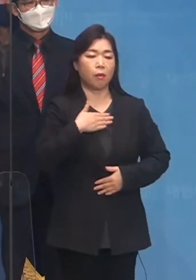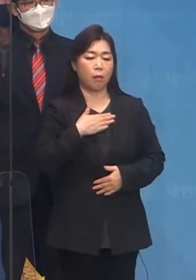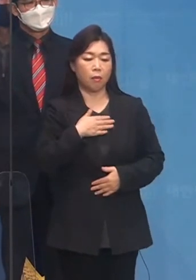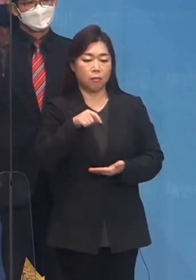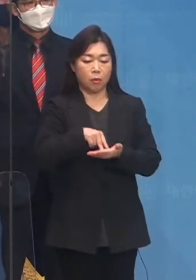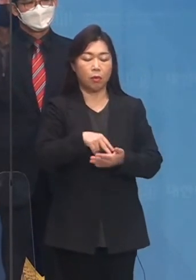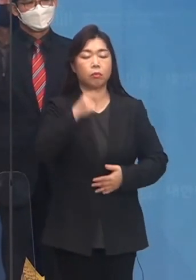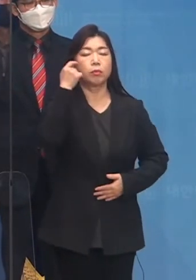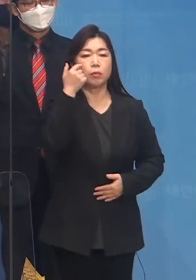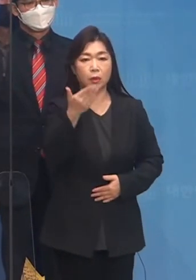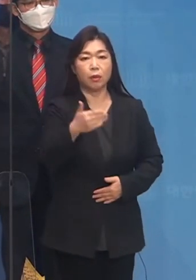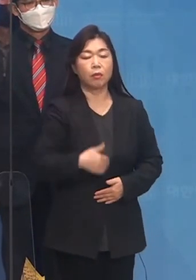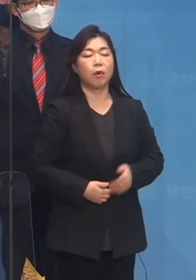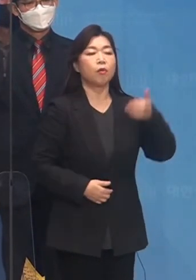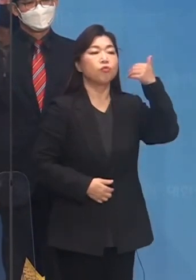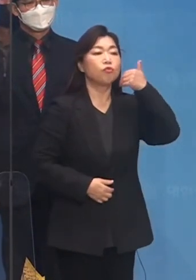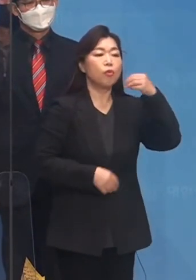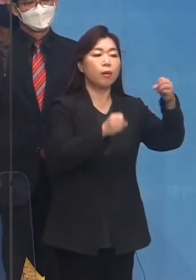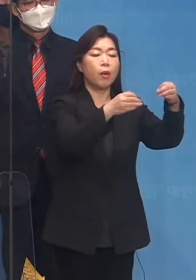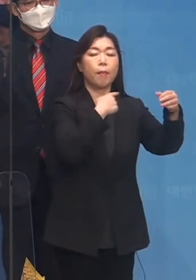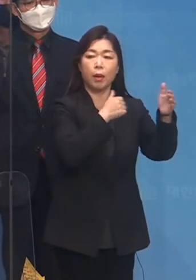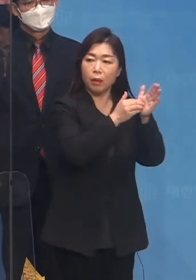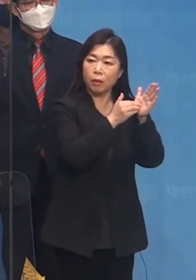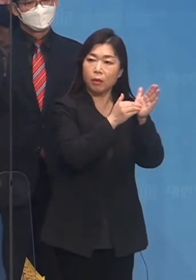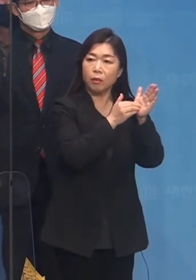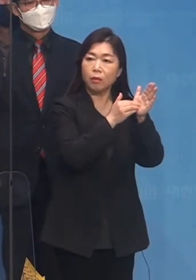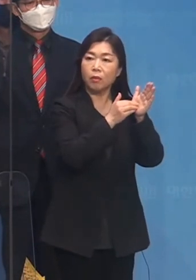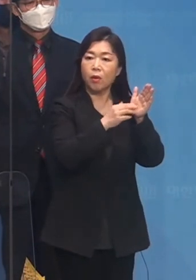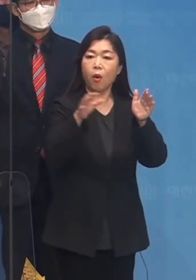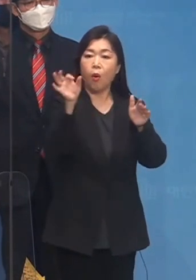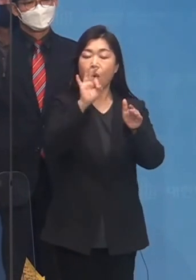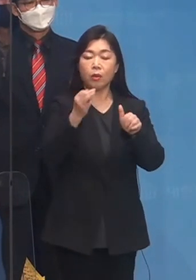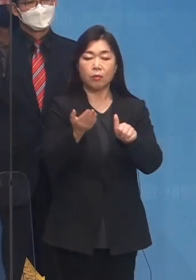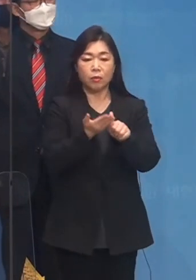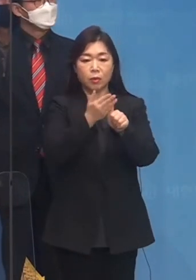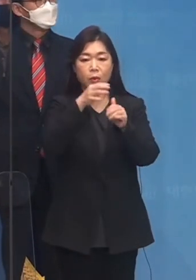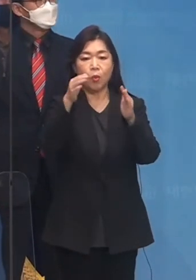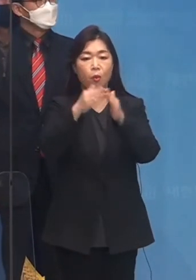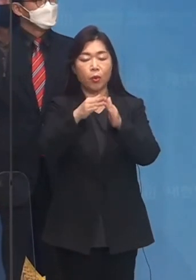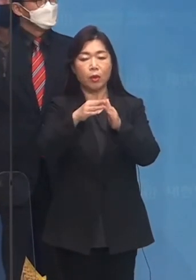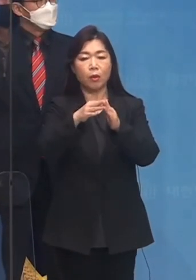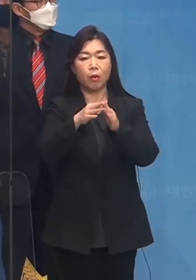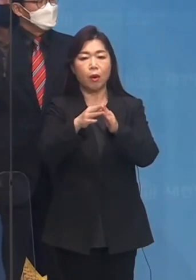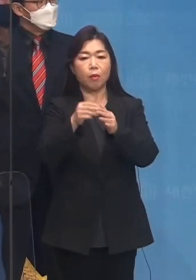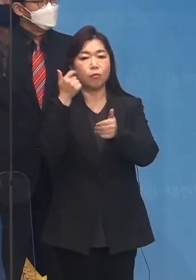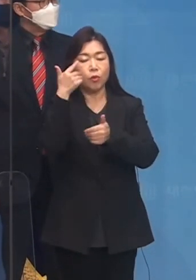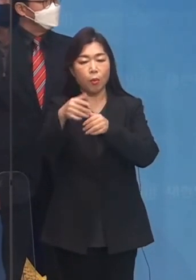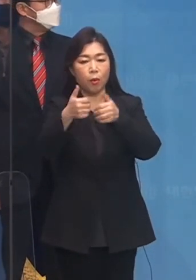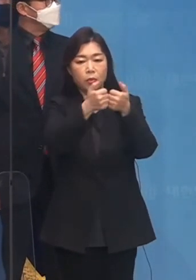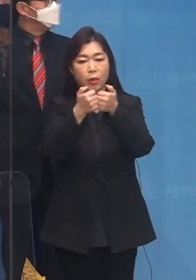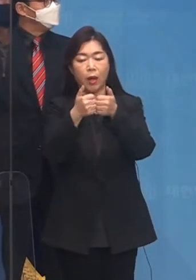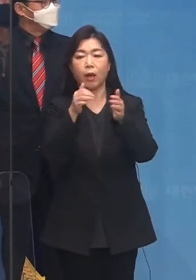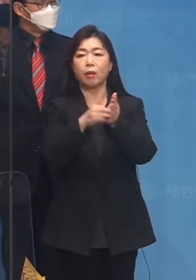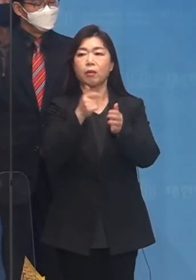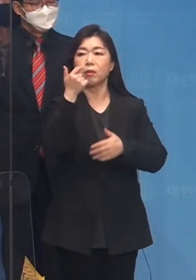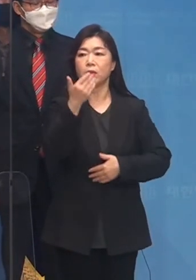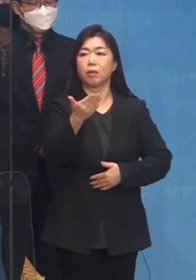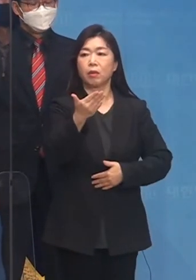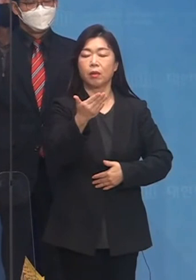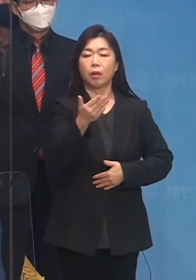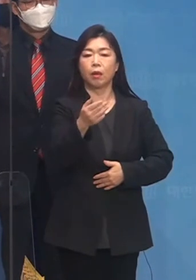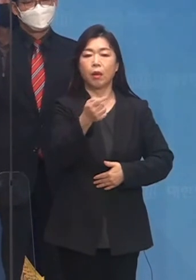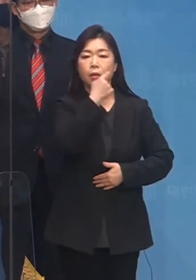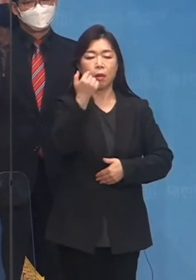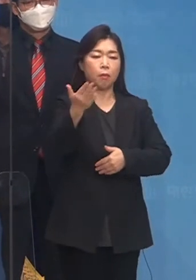싶습니다. 어떤 농민하고 어떤 농장하고 어떤 사람들하고 어떤 이야기를 협의를 하고 협의를 했는지